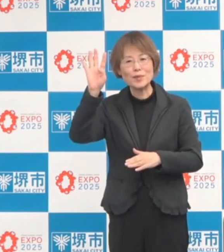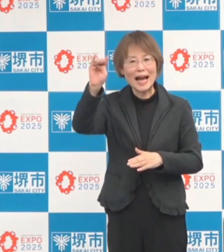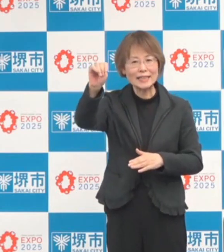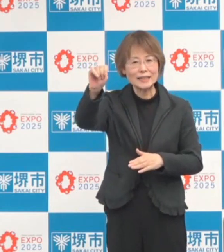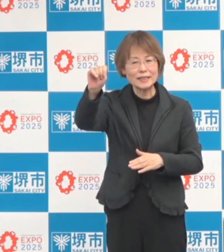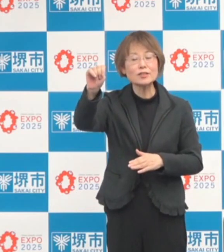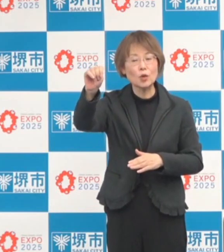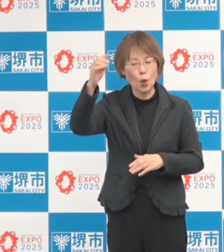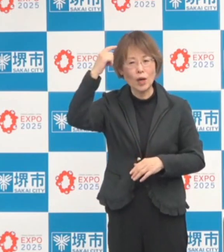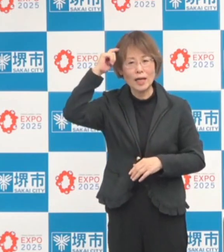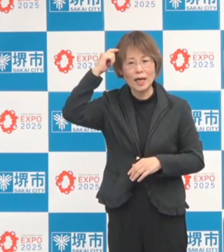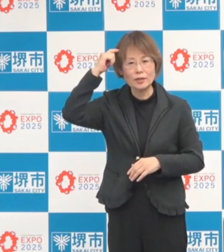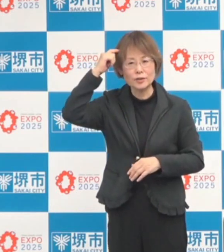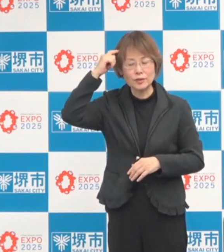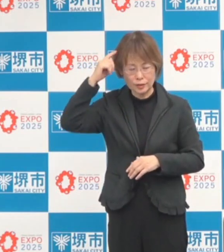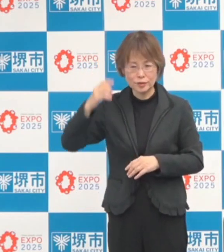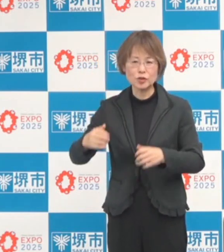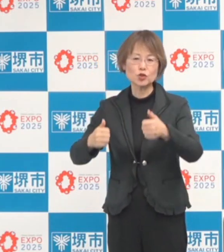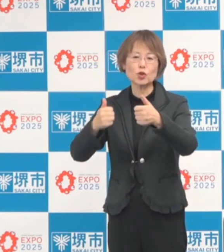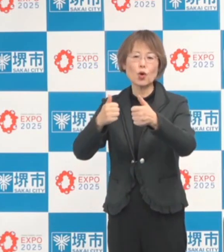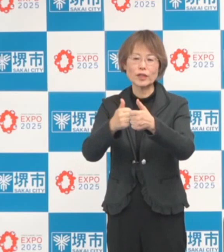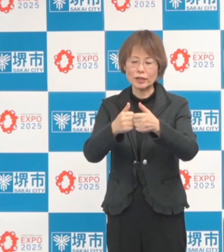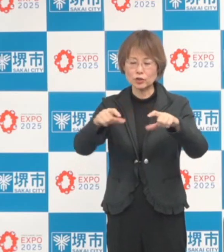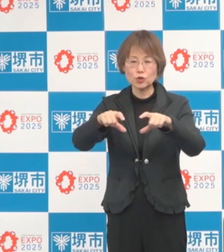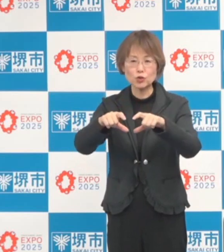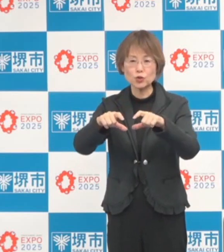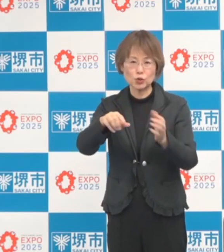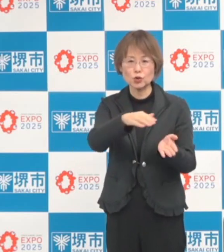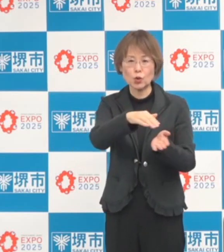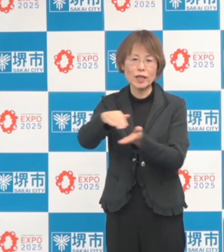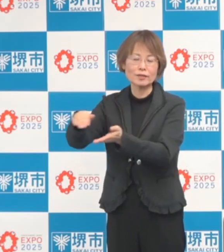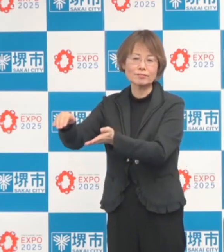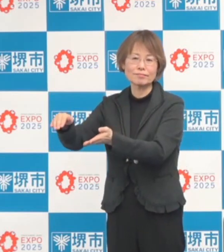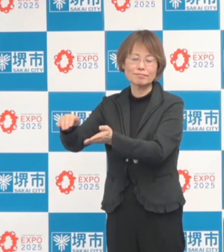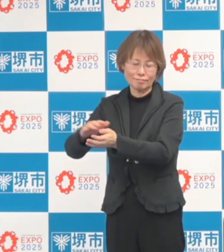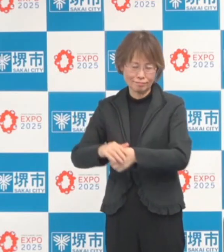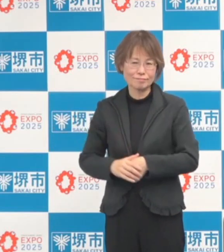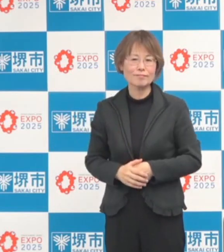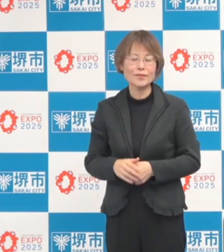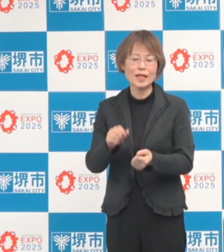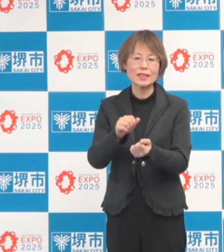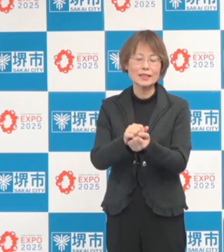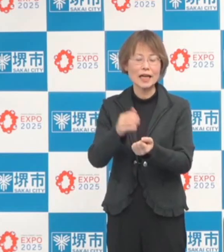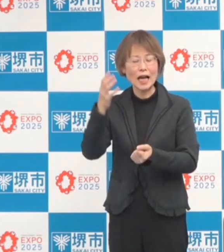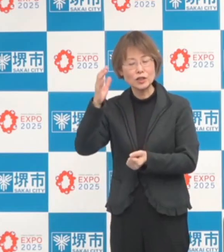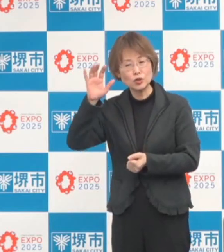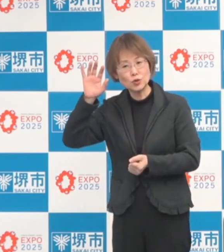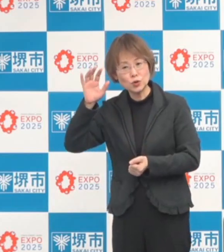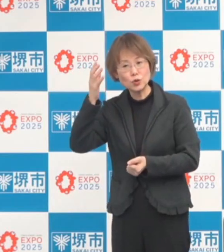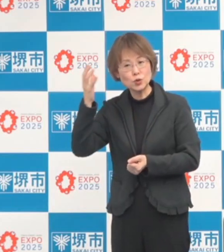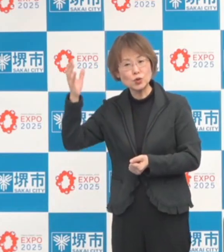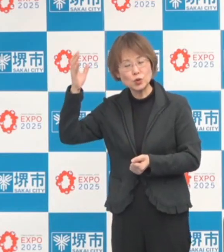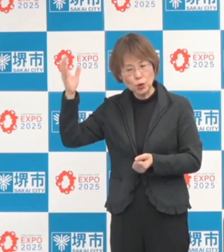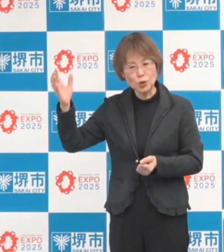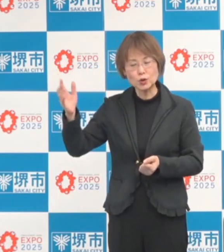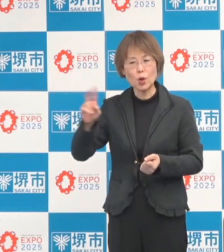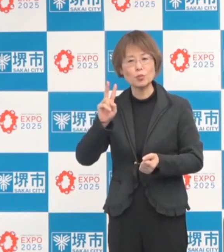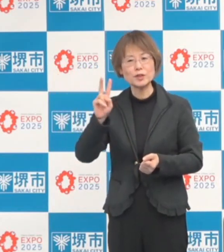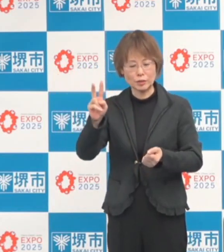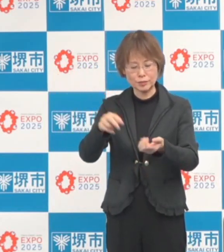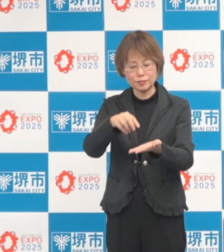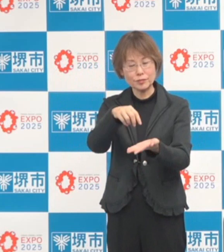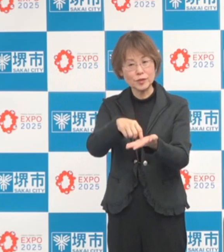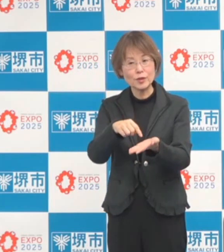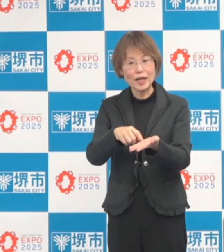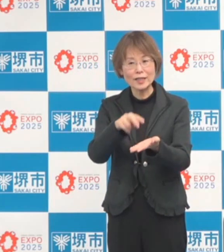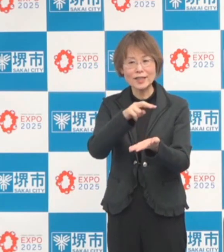ある路線と、そして未来に向けて挑戦する路線というところで、堺都市未来創造ビジョンにも掲げておりますので、ぜひ一度ご一読いただければと思